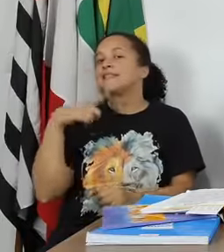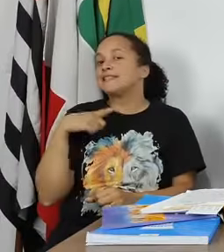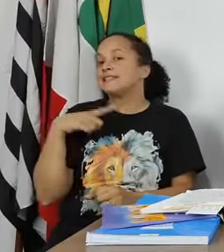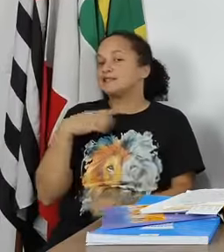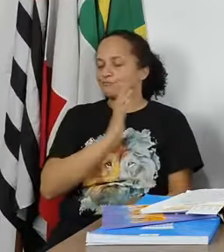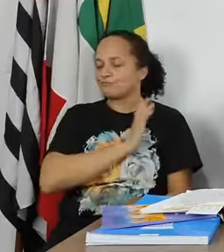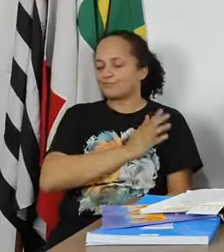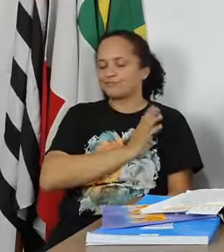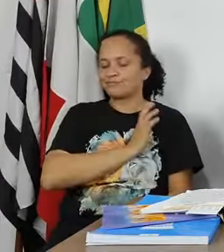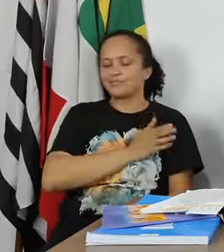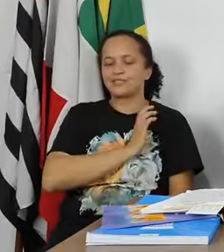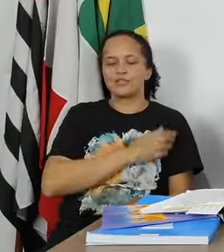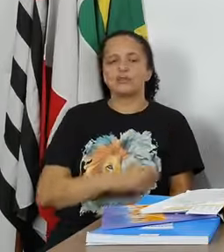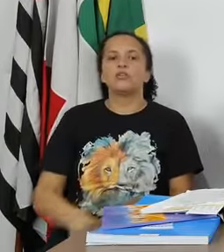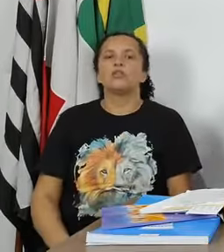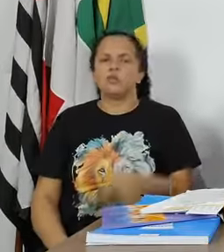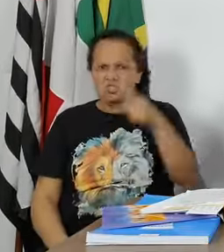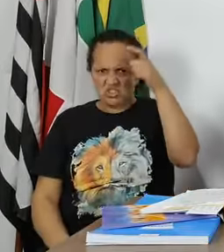temos que